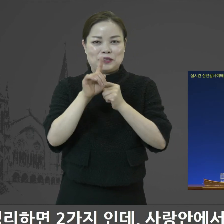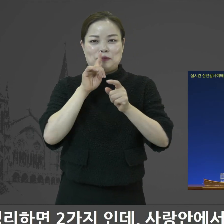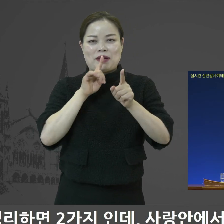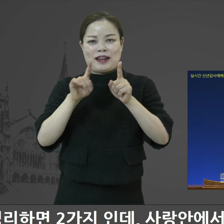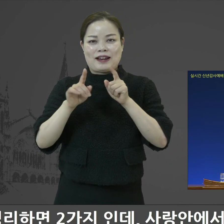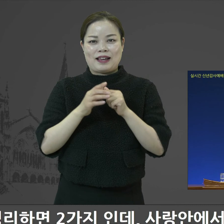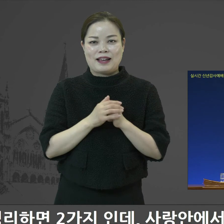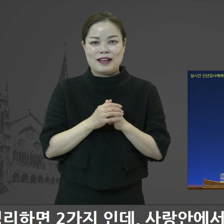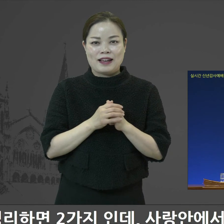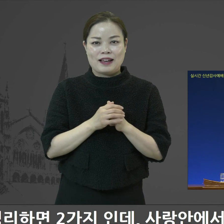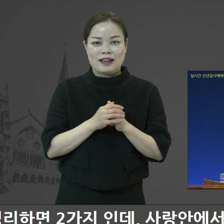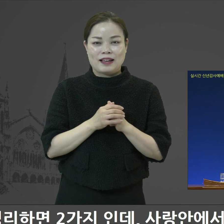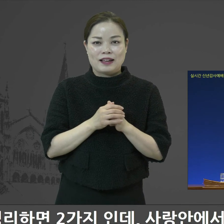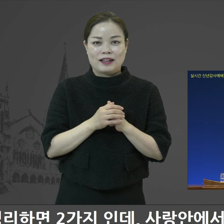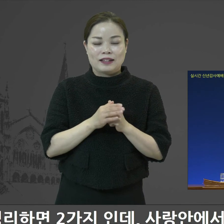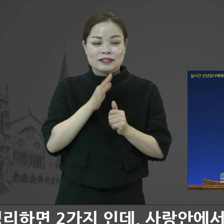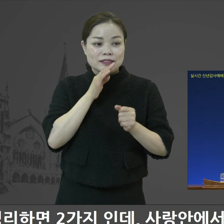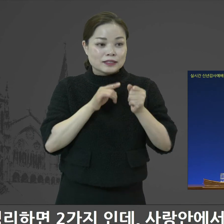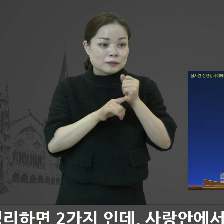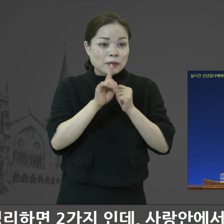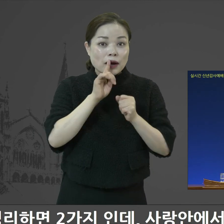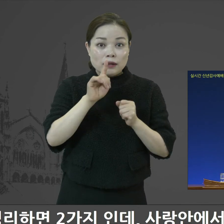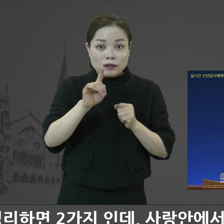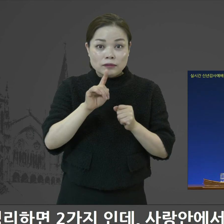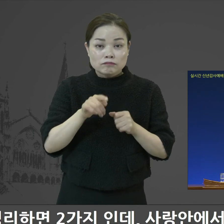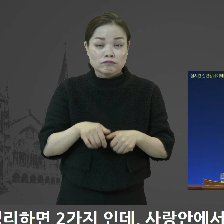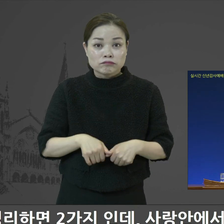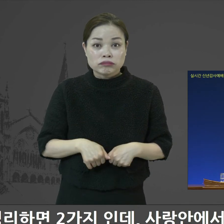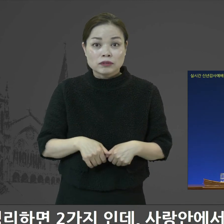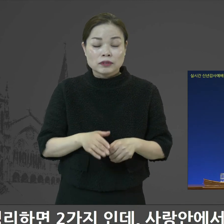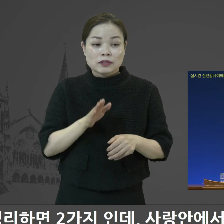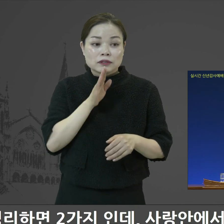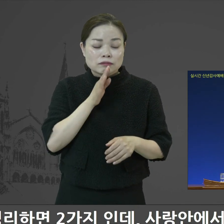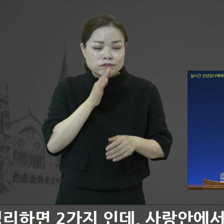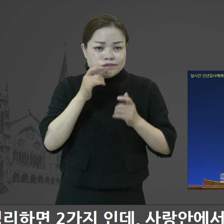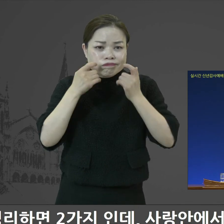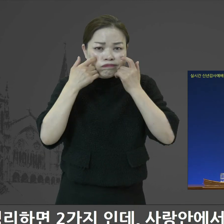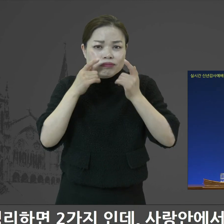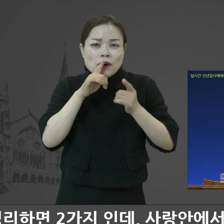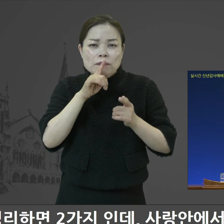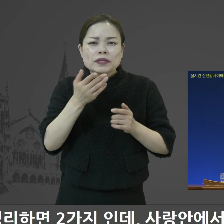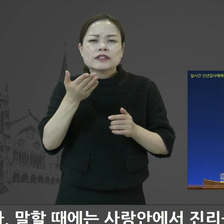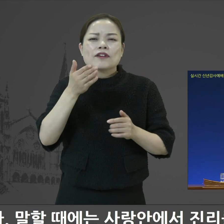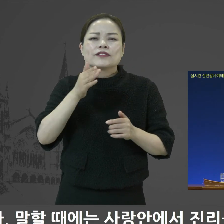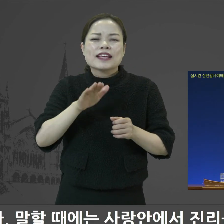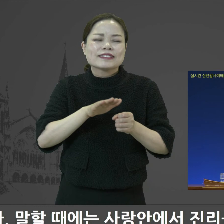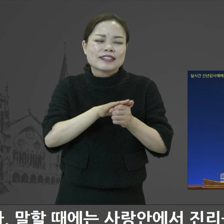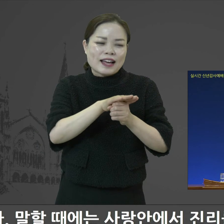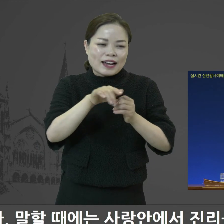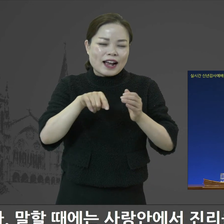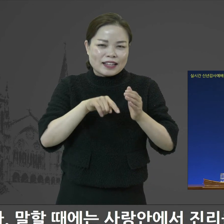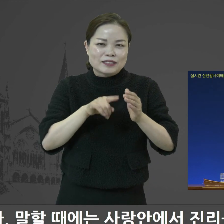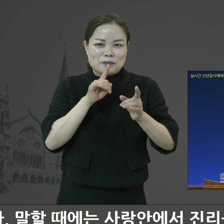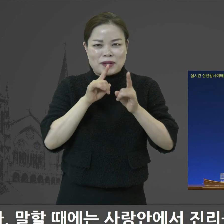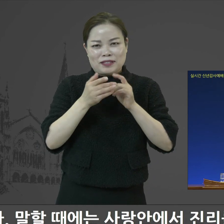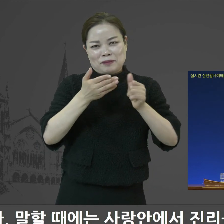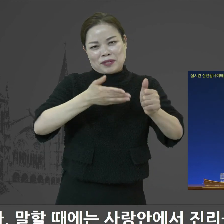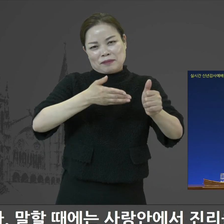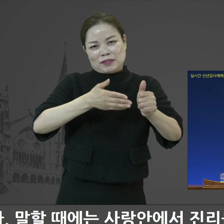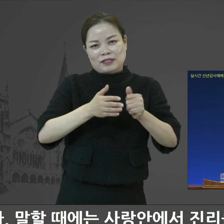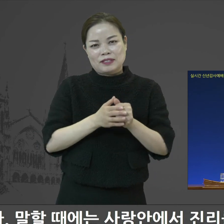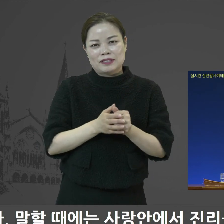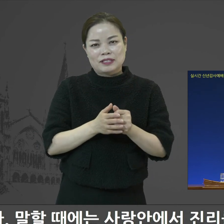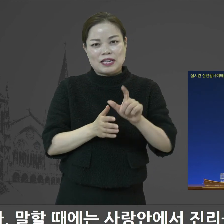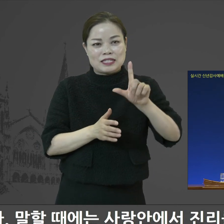이거예요. 여러분, 우리는 진리를 말해야 됩니다. 사실을 말해야 됩니다. 분명한 일을 말해야 됩니다. 그런데 그것을 사랑 안에서 말해야 됩니다.